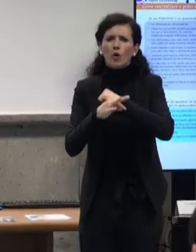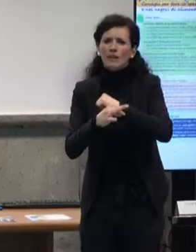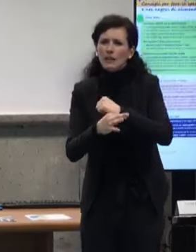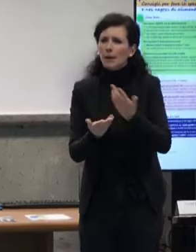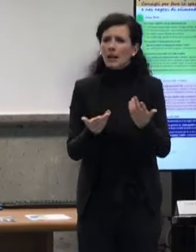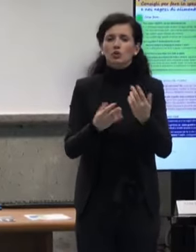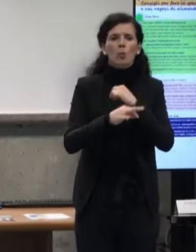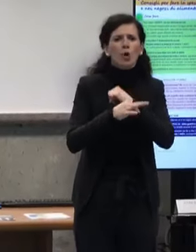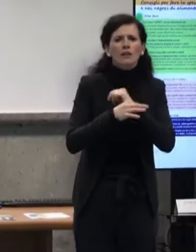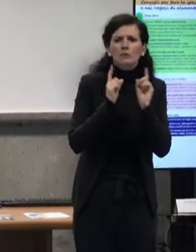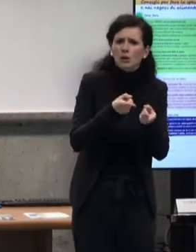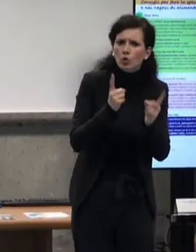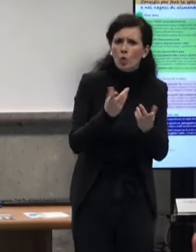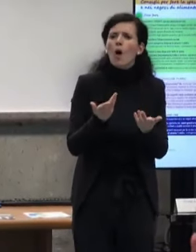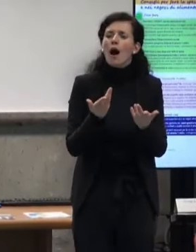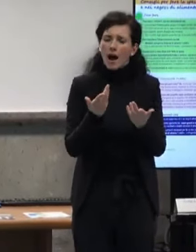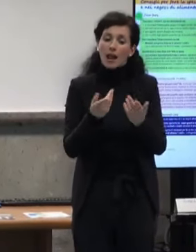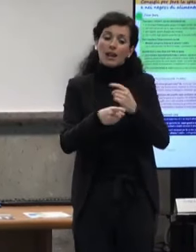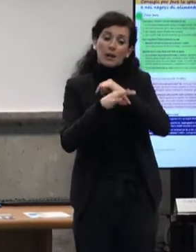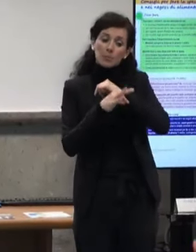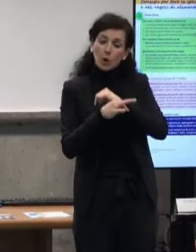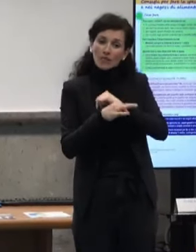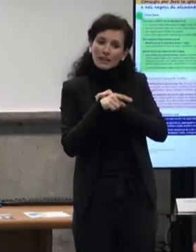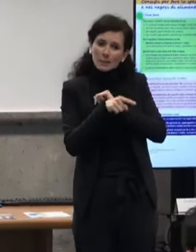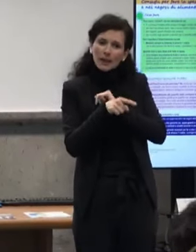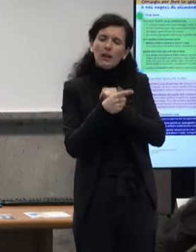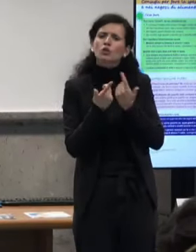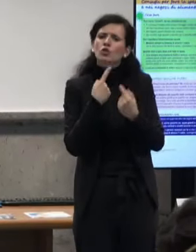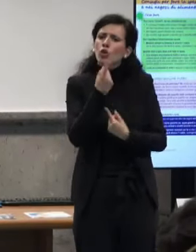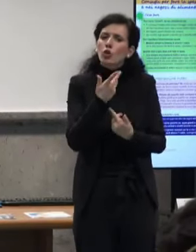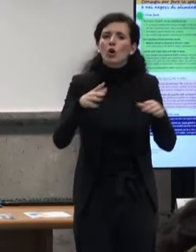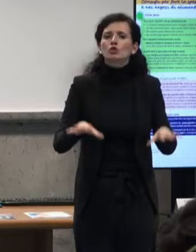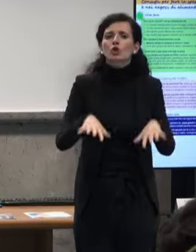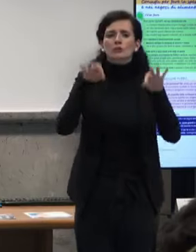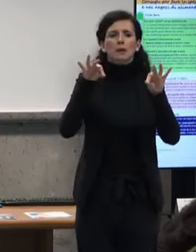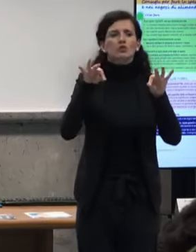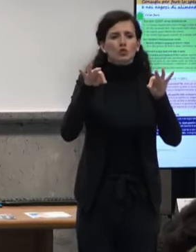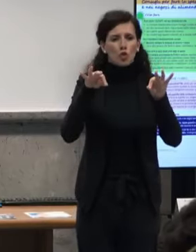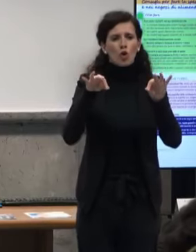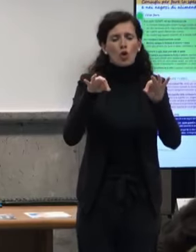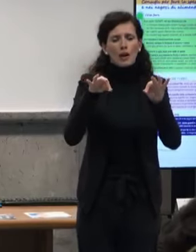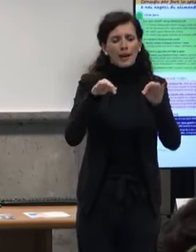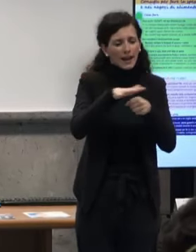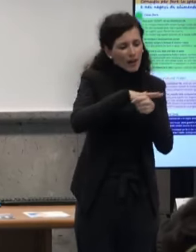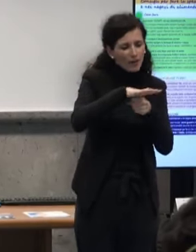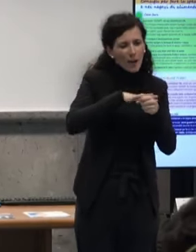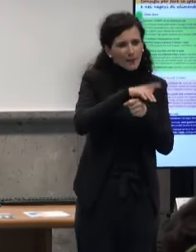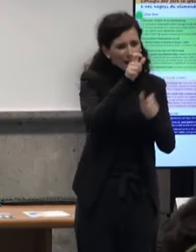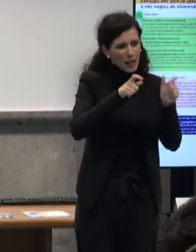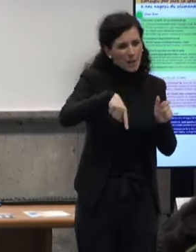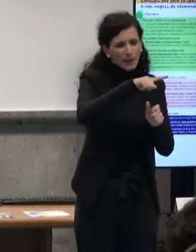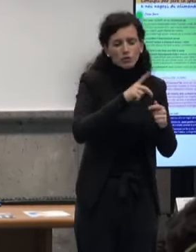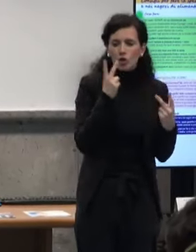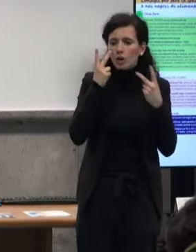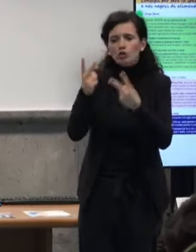in fondo che si andava ad adottare era soltanto quello di sospendere le visite dei propri dei